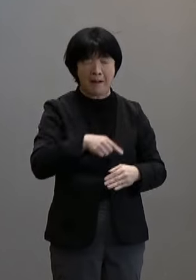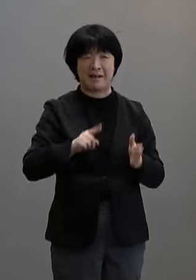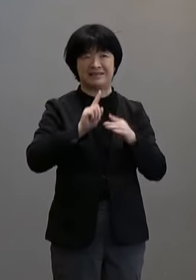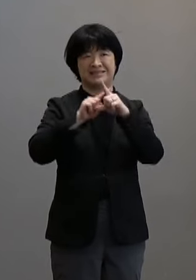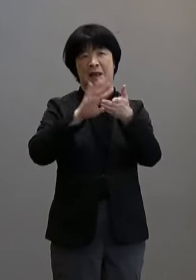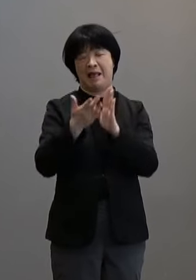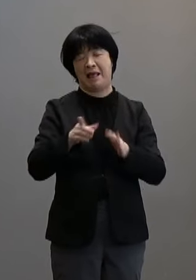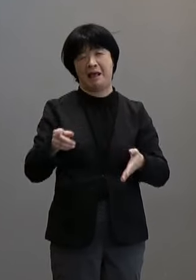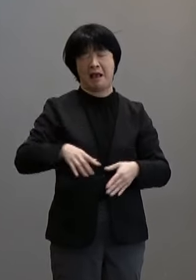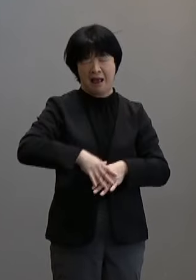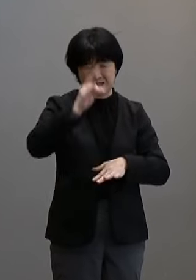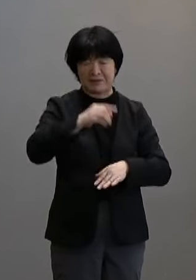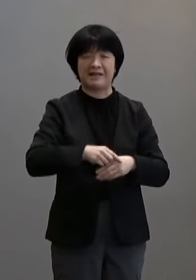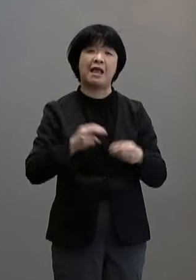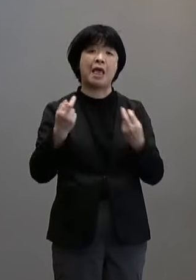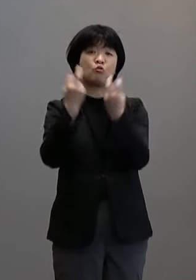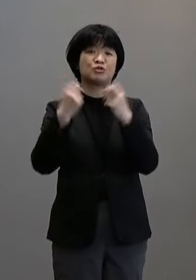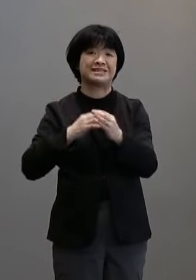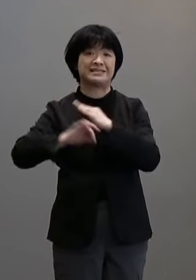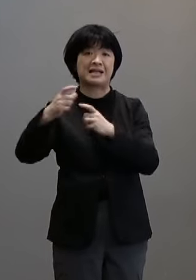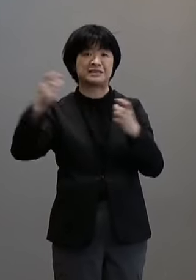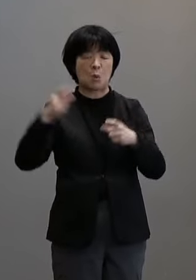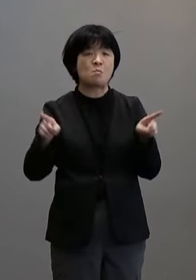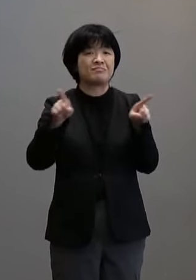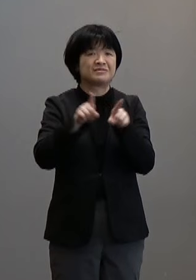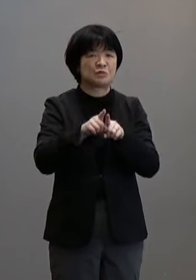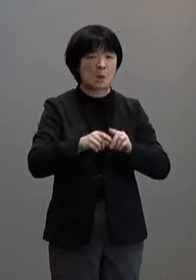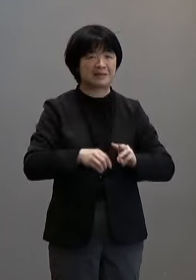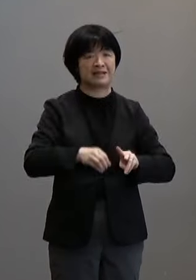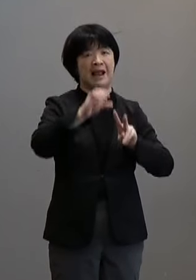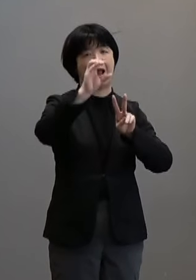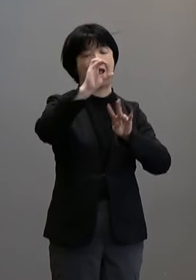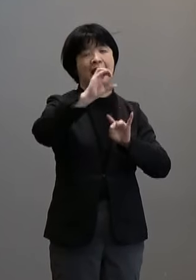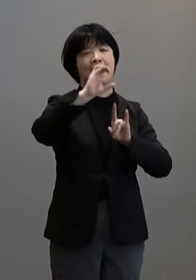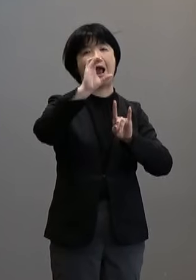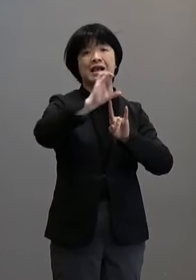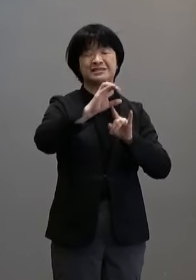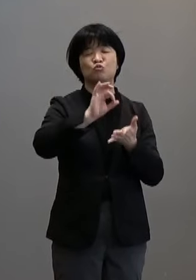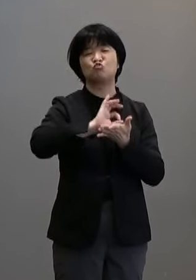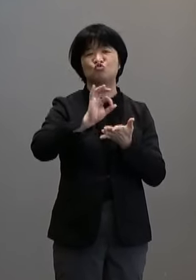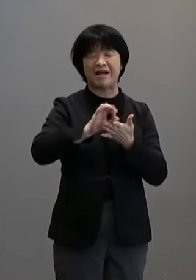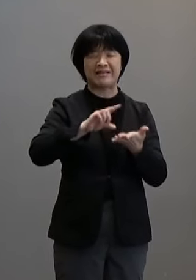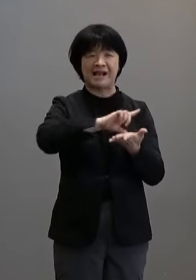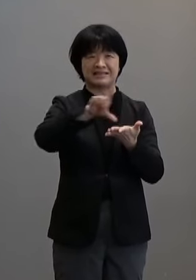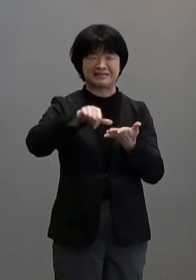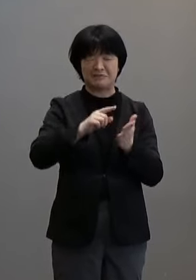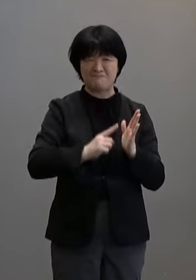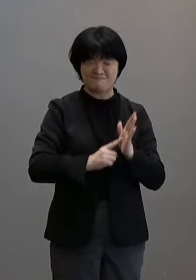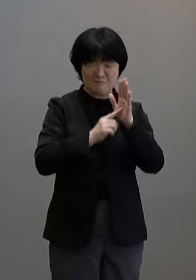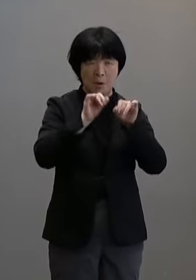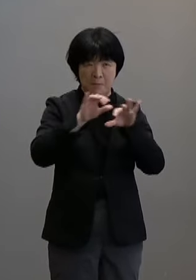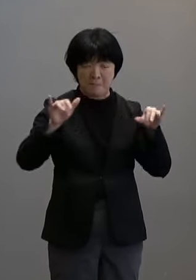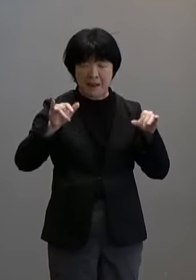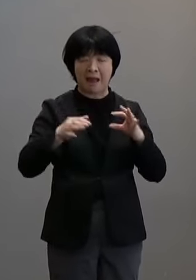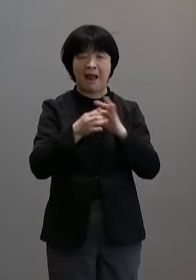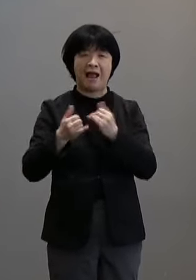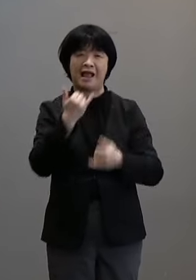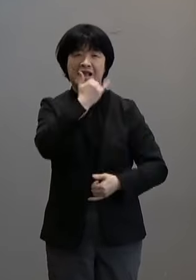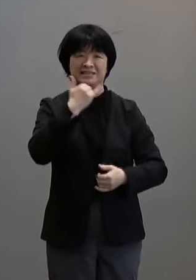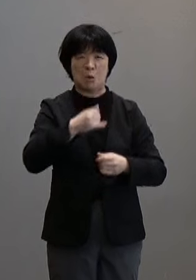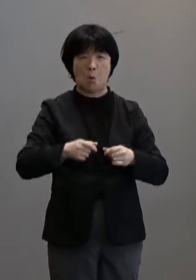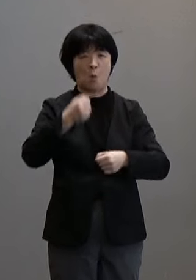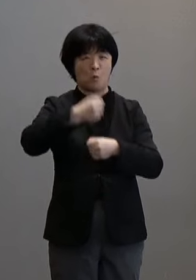東日本と連携をし、 ICT を活用した地域の知名度向上、関係人口の創出、移